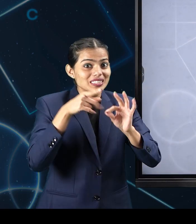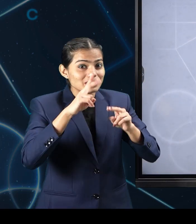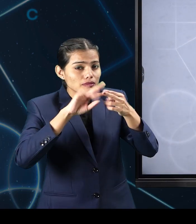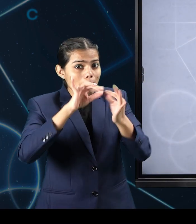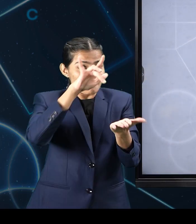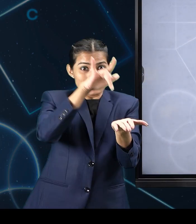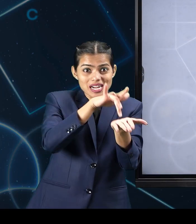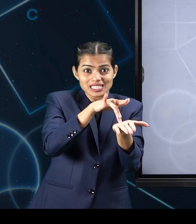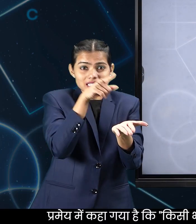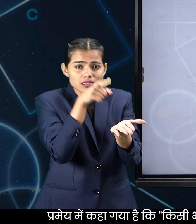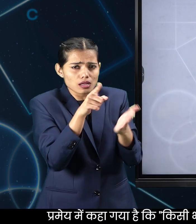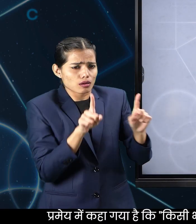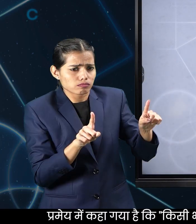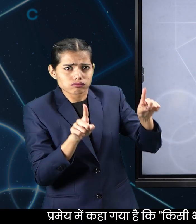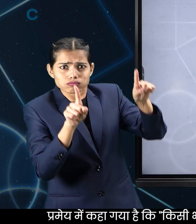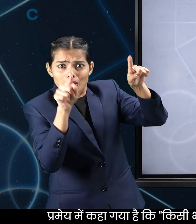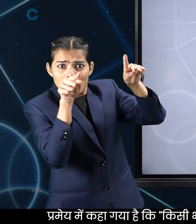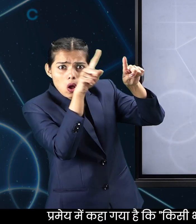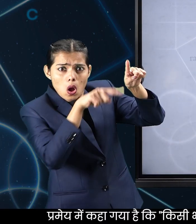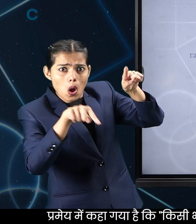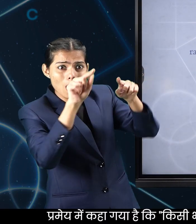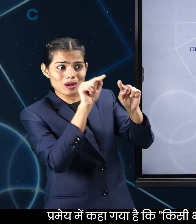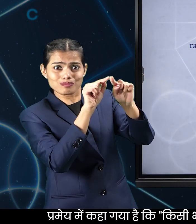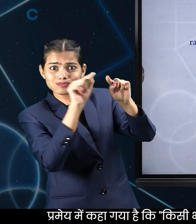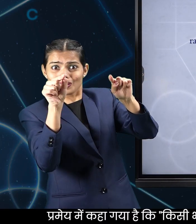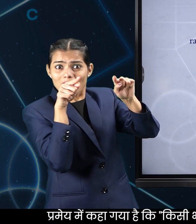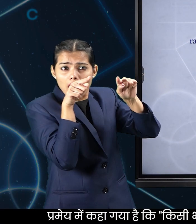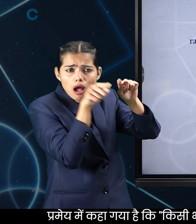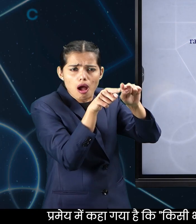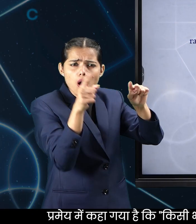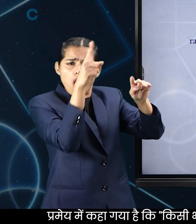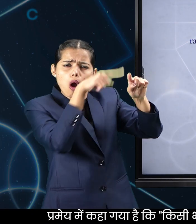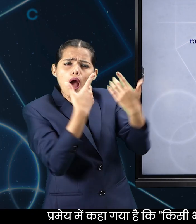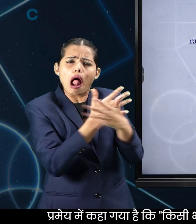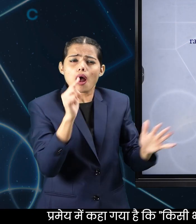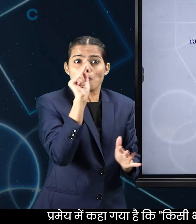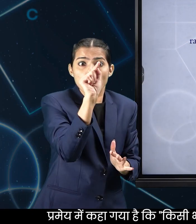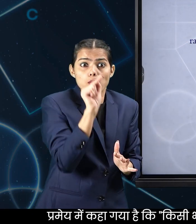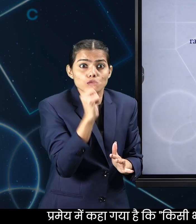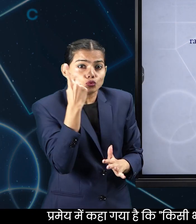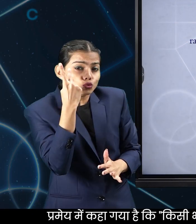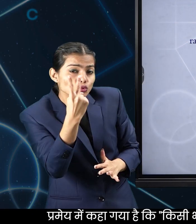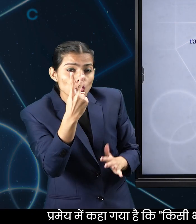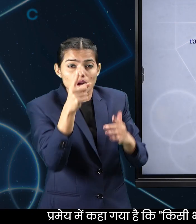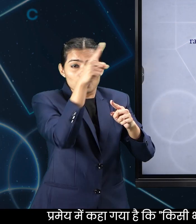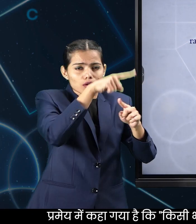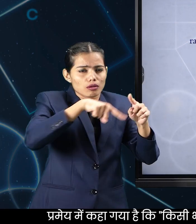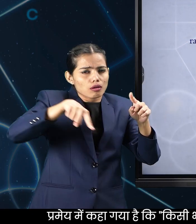प्रमेय प्रमेय में कहा गया है कि किसी भी बिंदु पर वृत्त की स्पर्शिका उस वृत्त